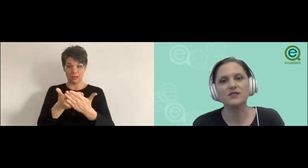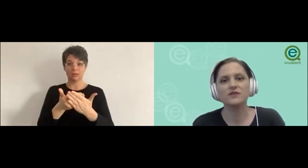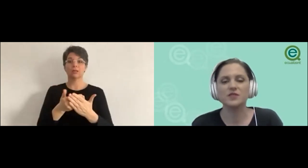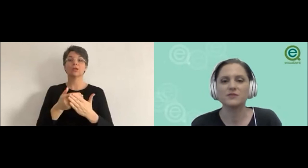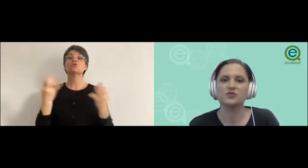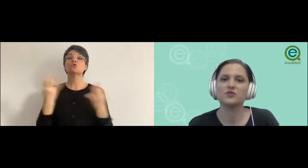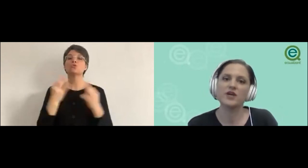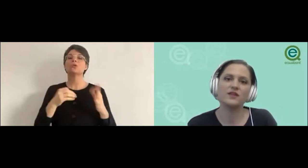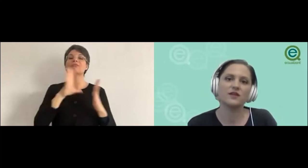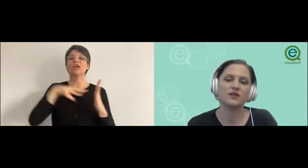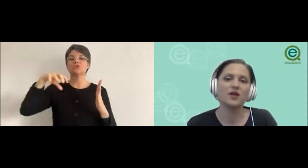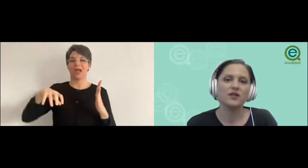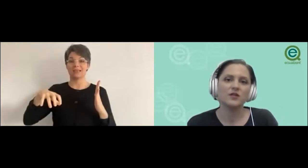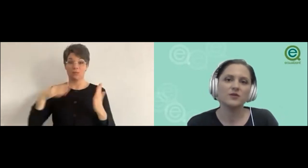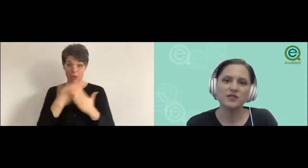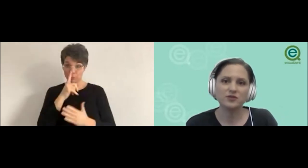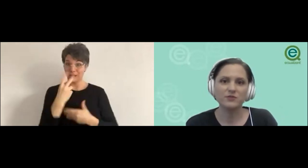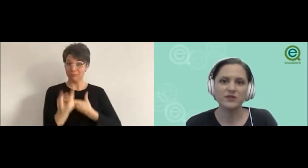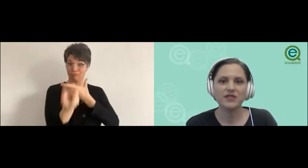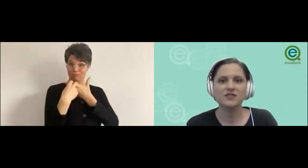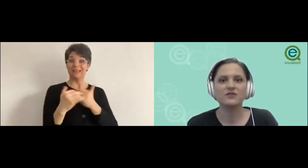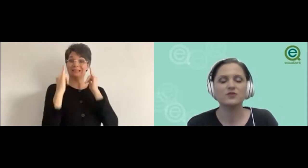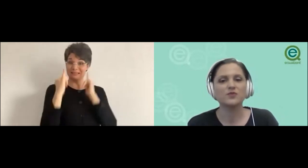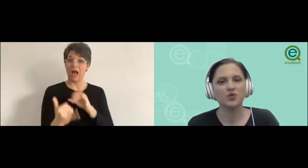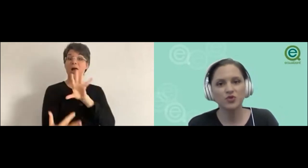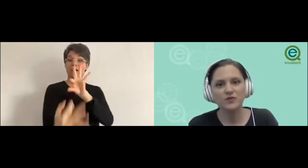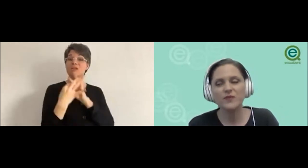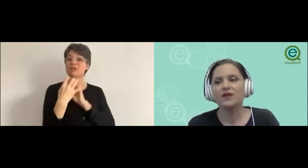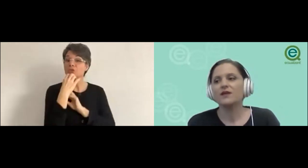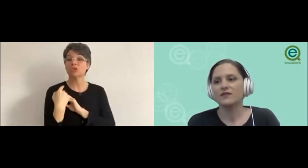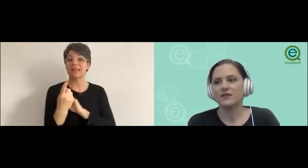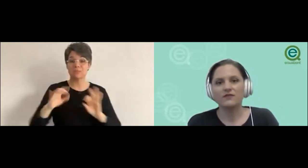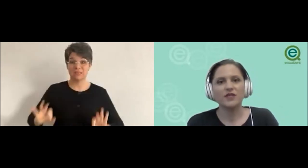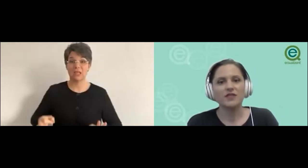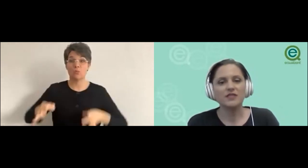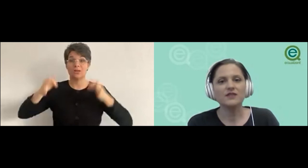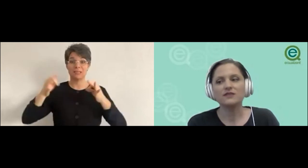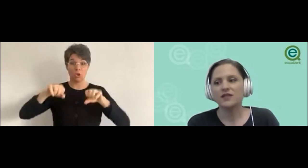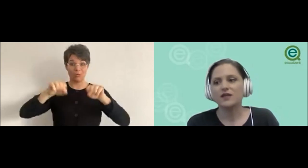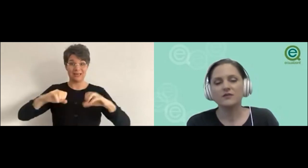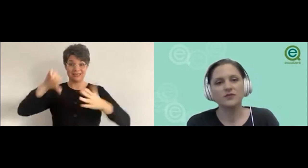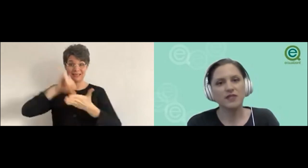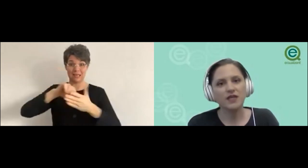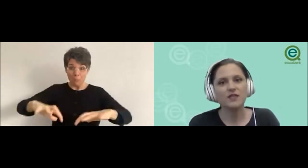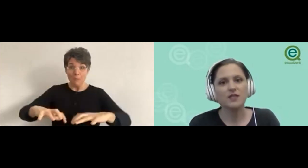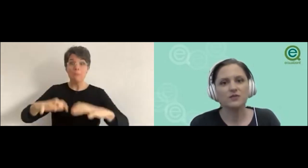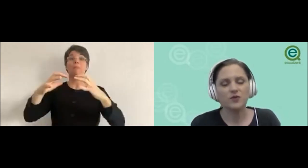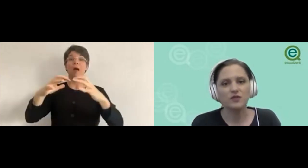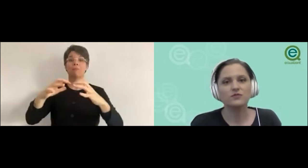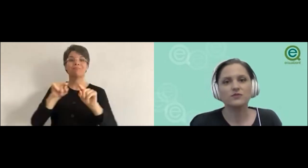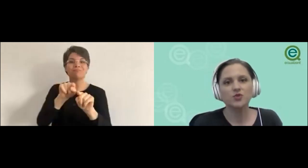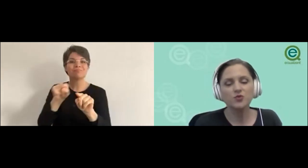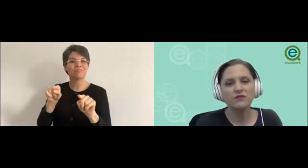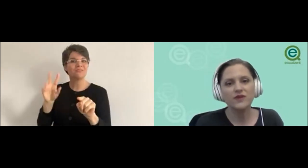Das heißt, wenn sich jemand dazu entscheidet, ein Equalisant-Kompetenzzentrum zu gründen, dann werden die Trainerinnen und Trainer, die dann